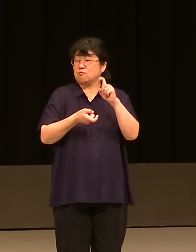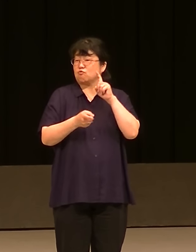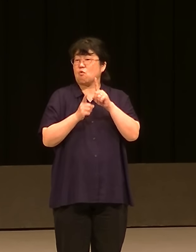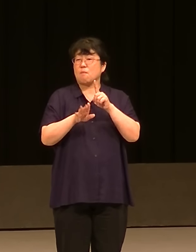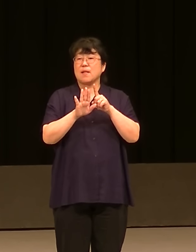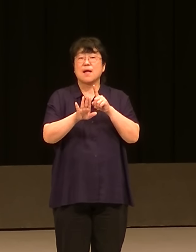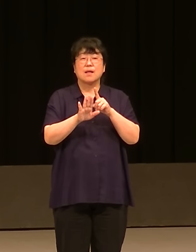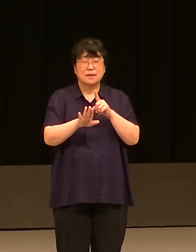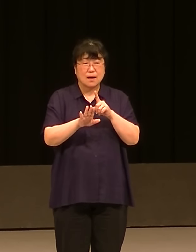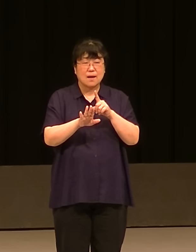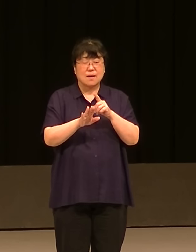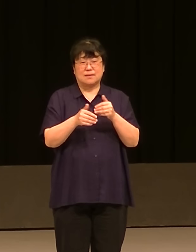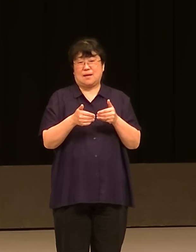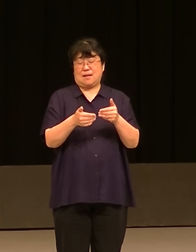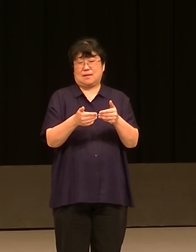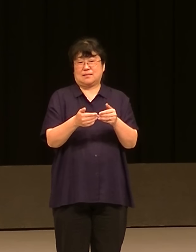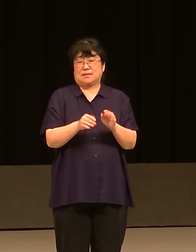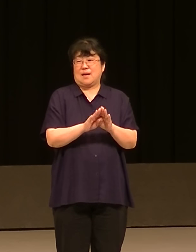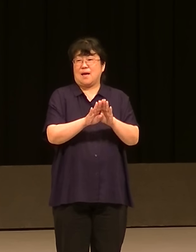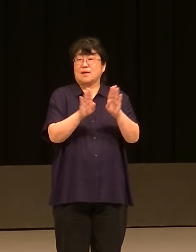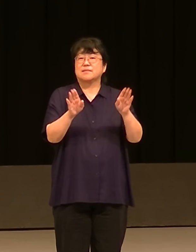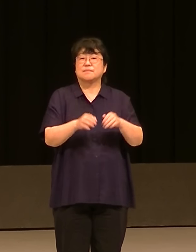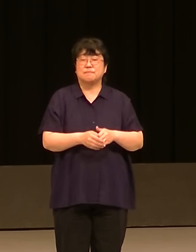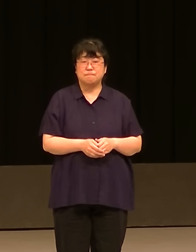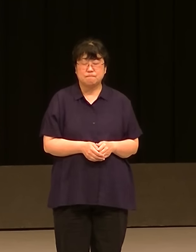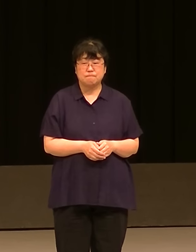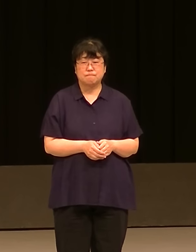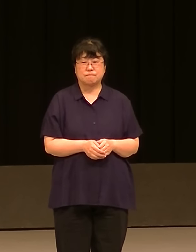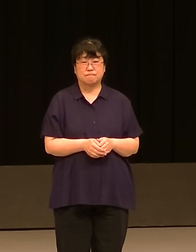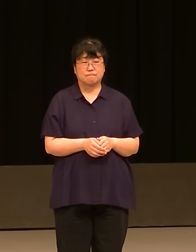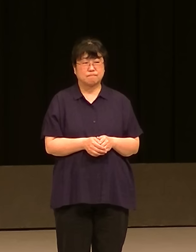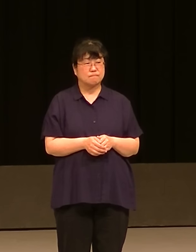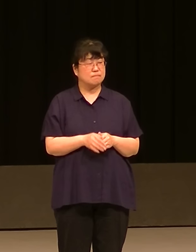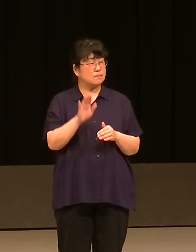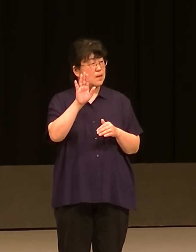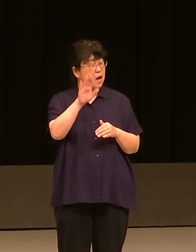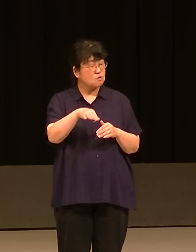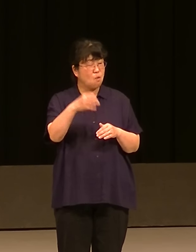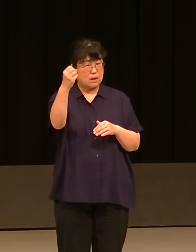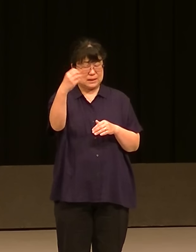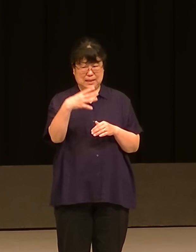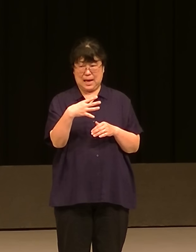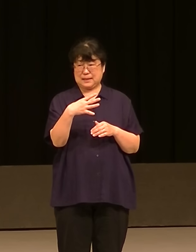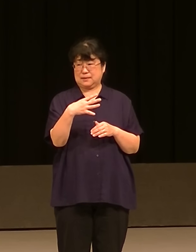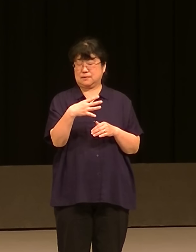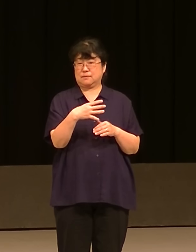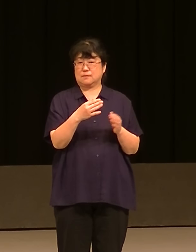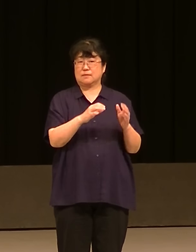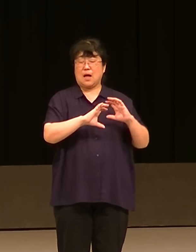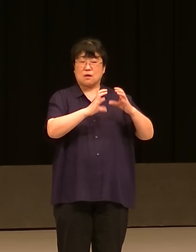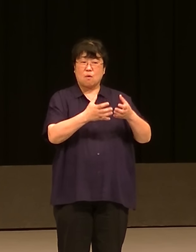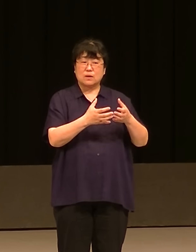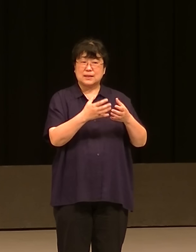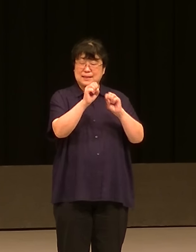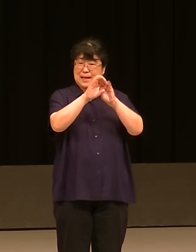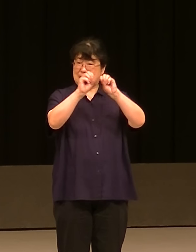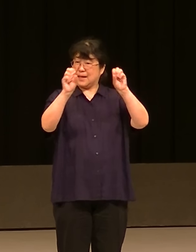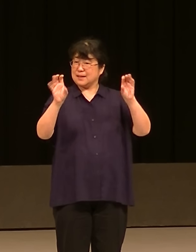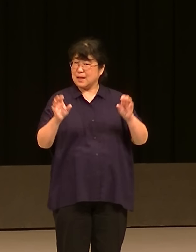ふうにだんだん話が、展開をしていって、そして光は、世に輝いてい